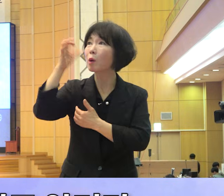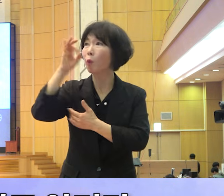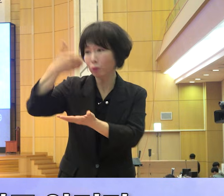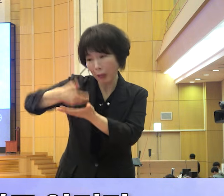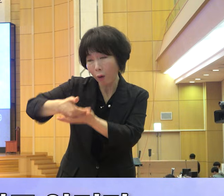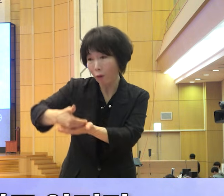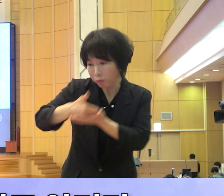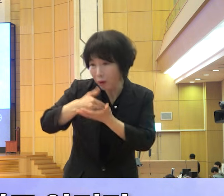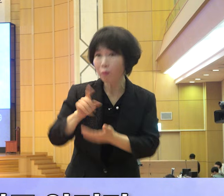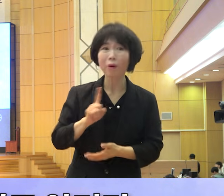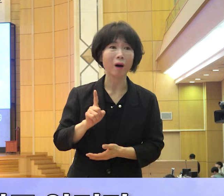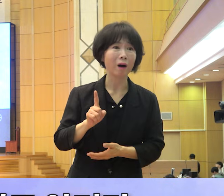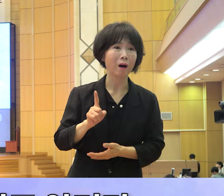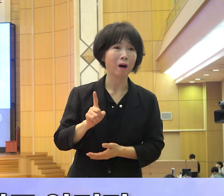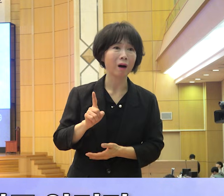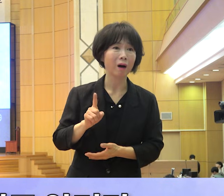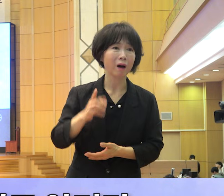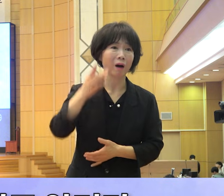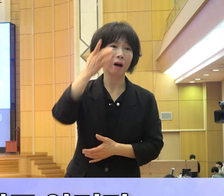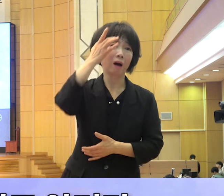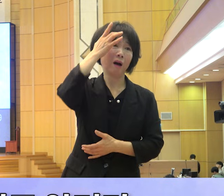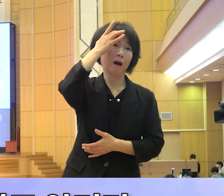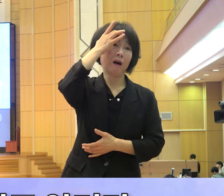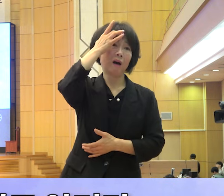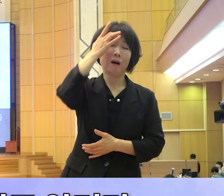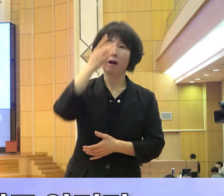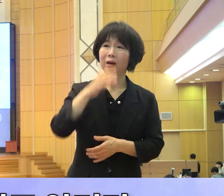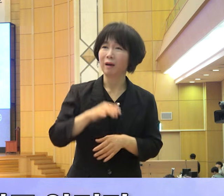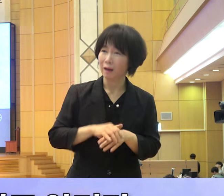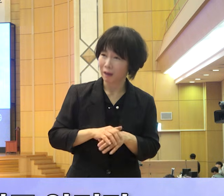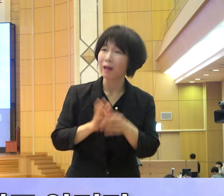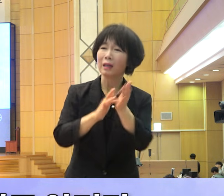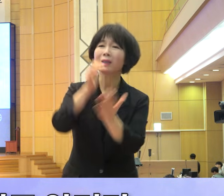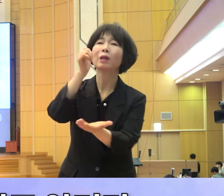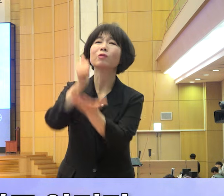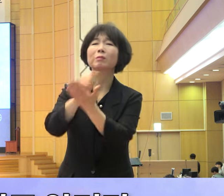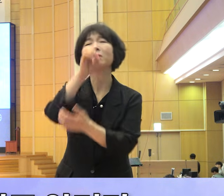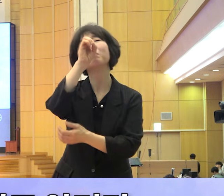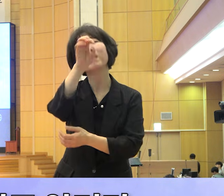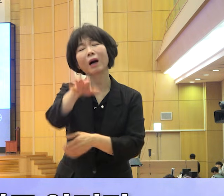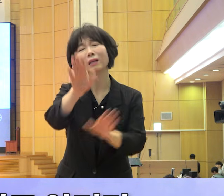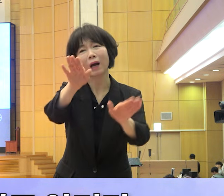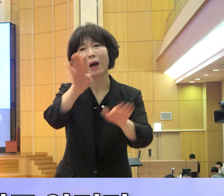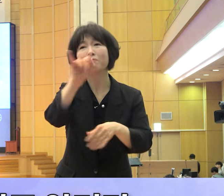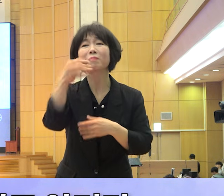이런 지금 뜻이에요. 예수께서 이르시되 빌립아,